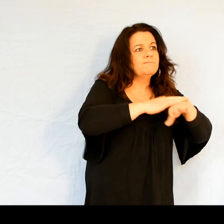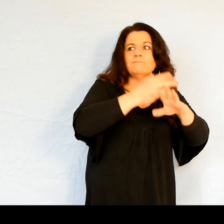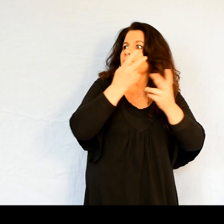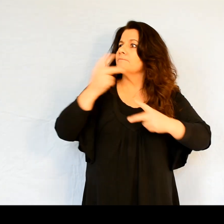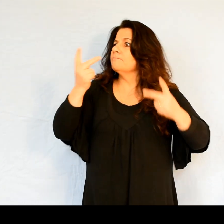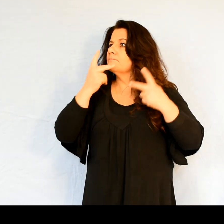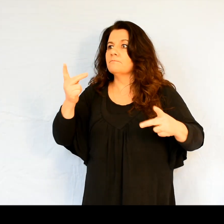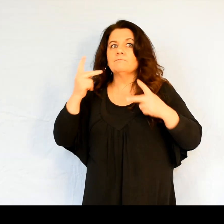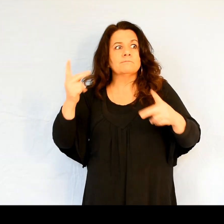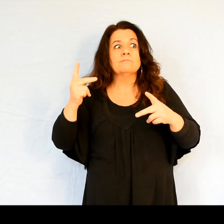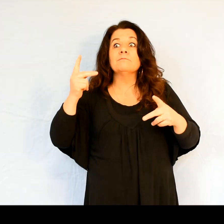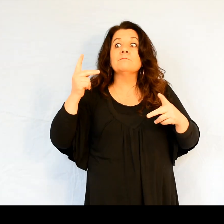détruite.